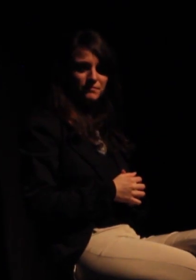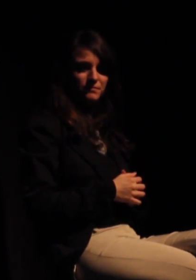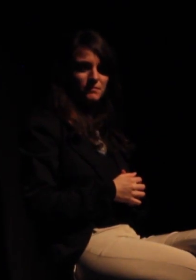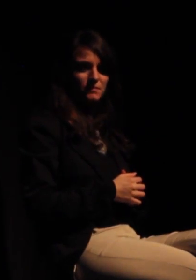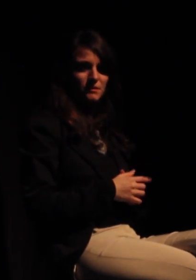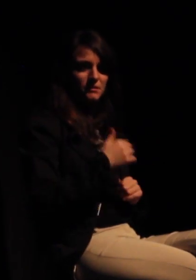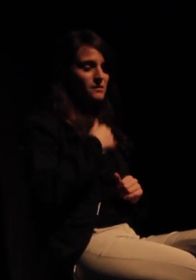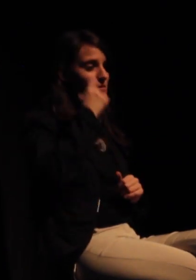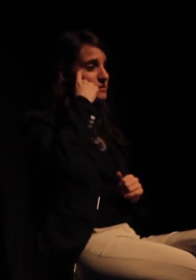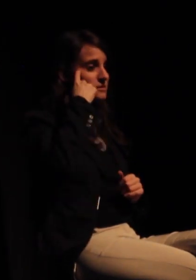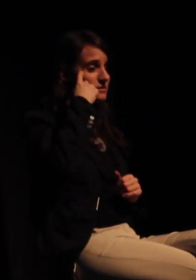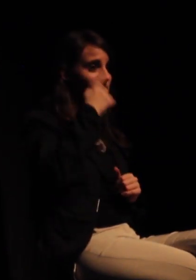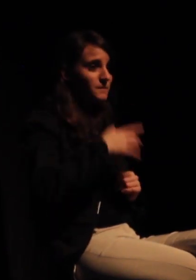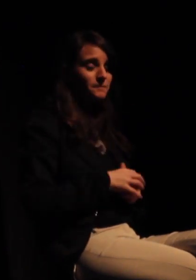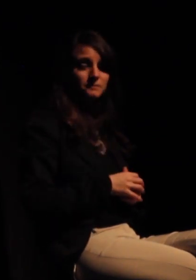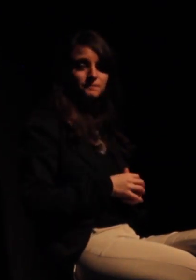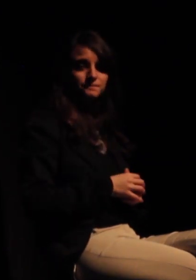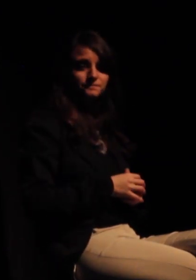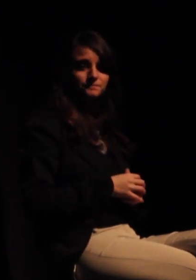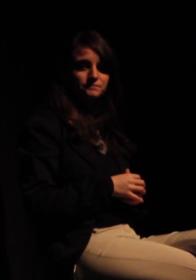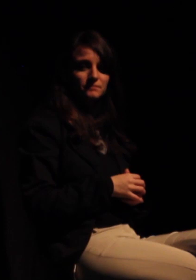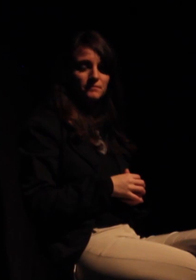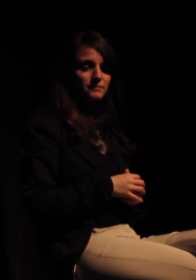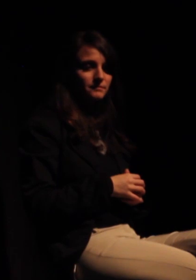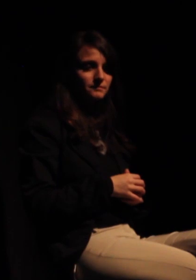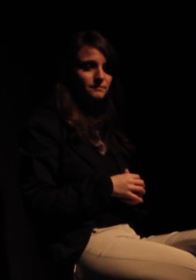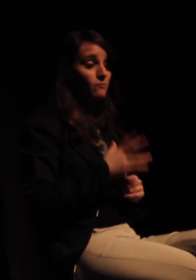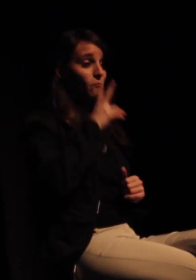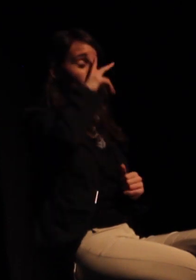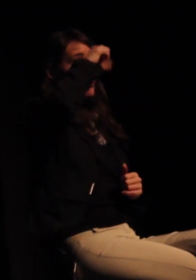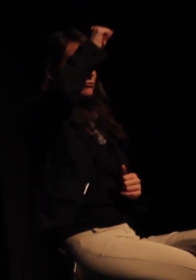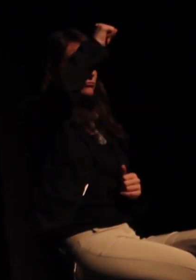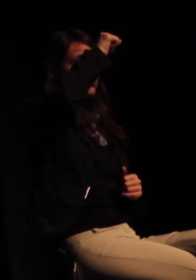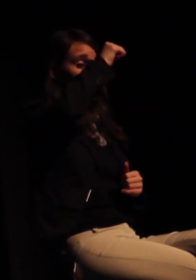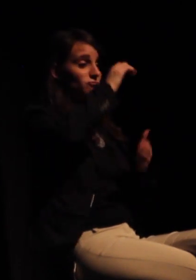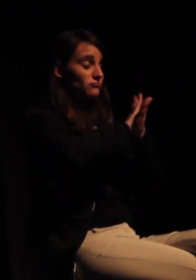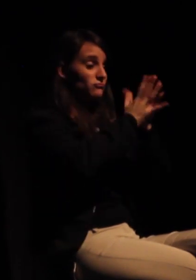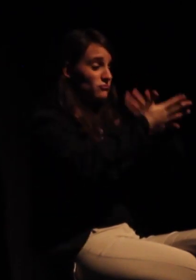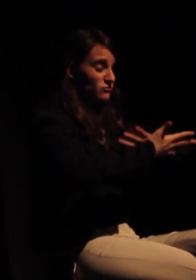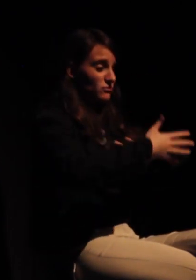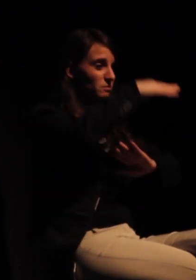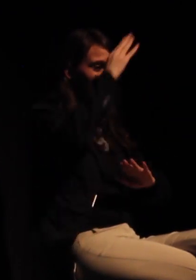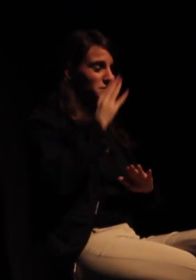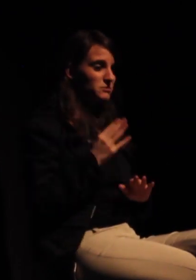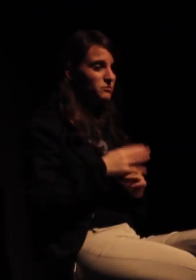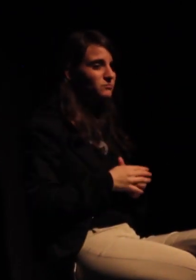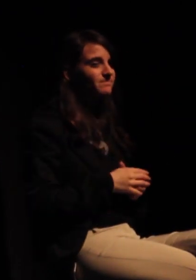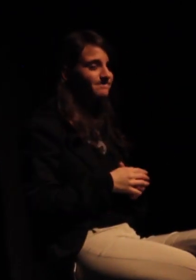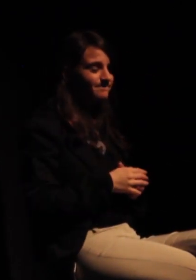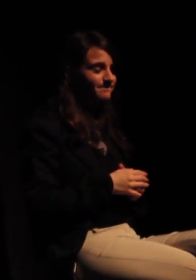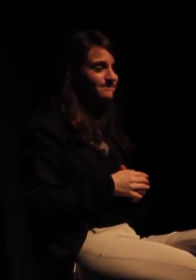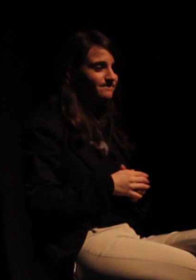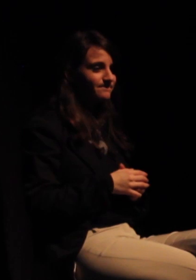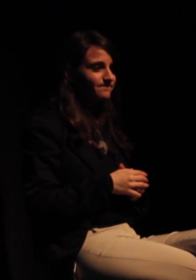máximo, denominador comum, o exagero na destruição de um país e de uma democracia